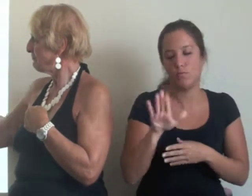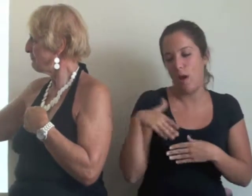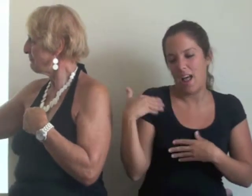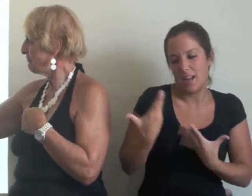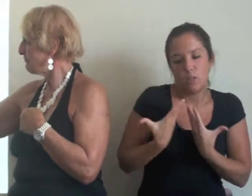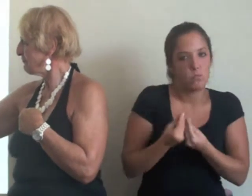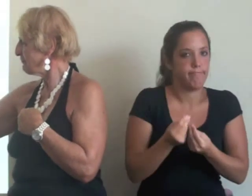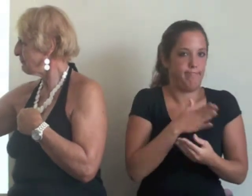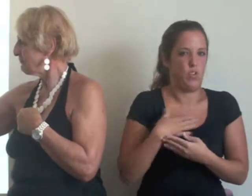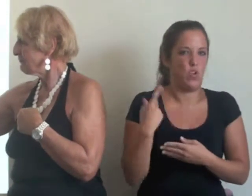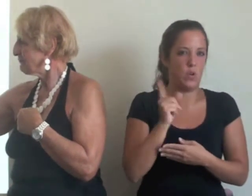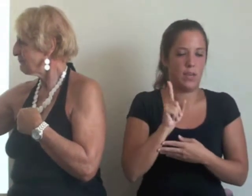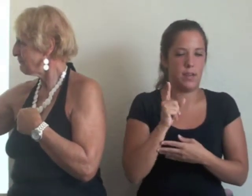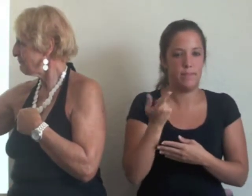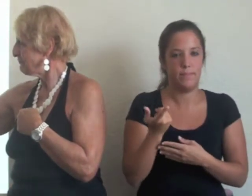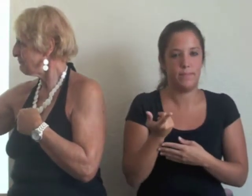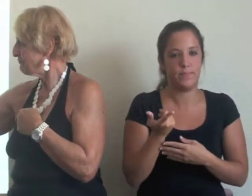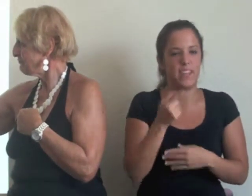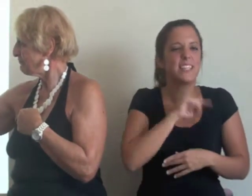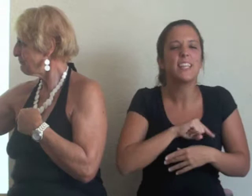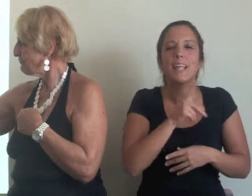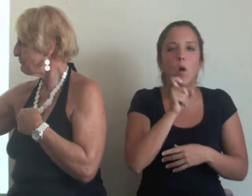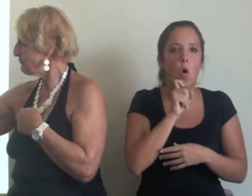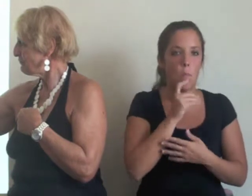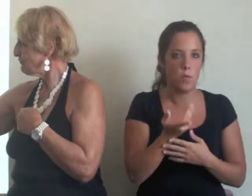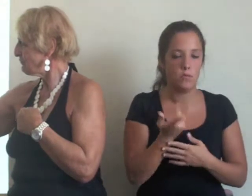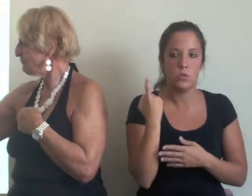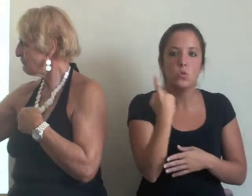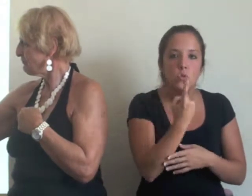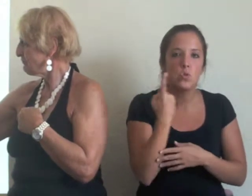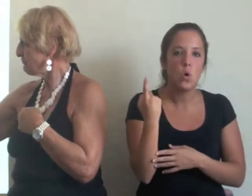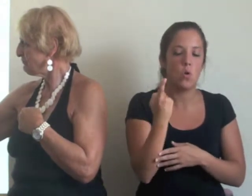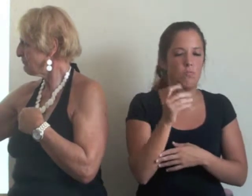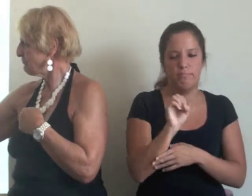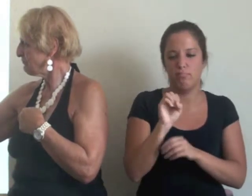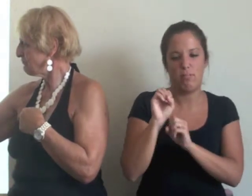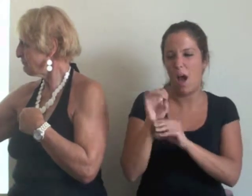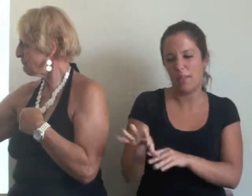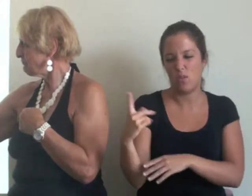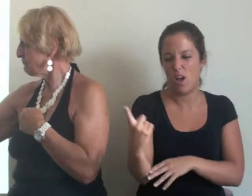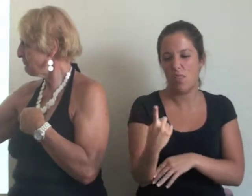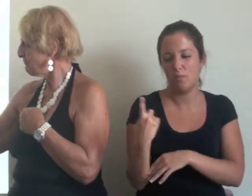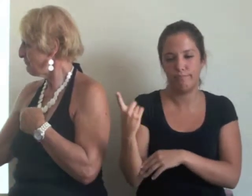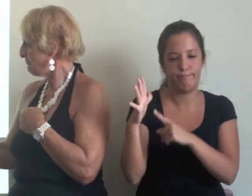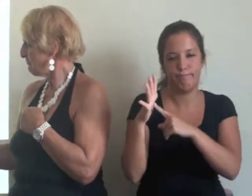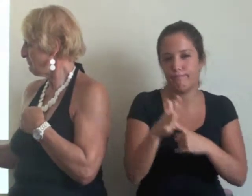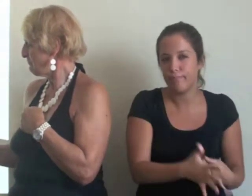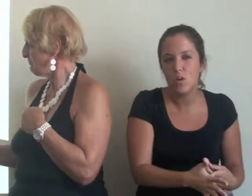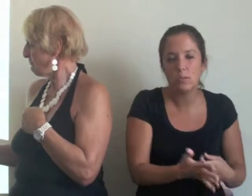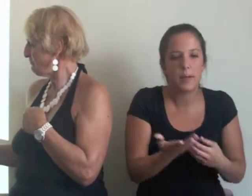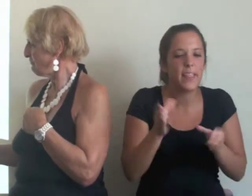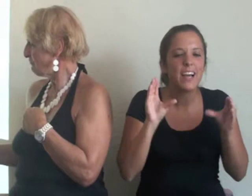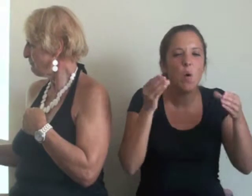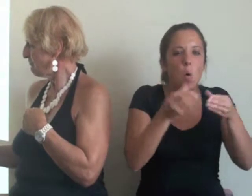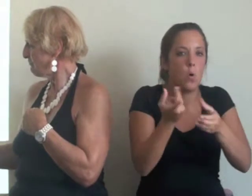conmigo. Manera de sentirse solo, abandonado, aislado, sin pertenecer